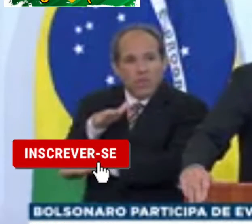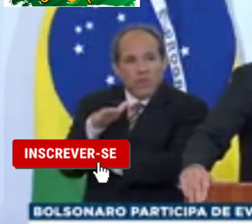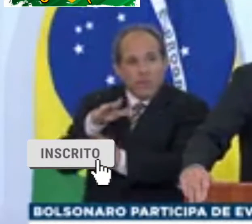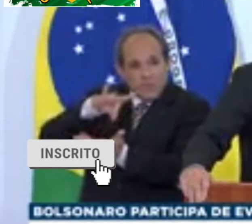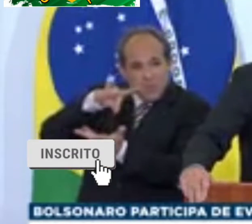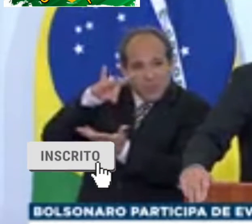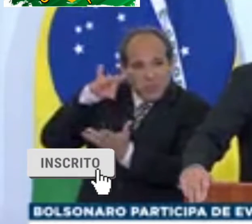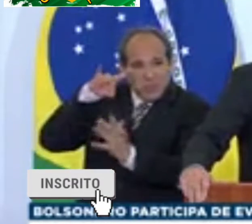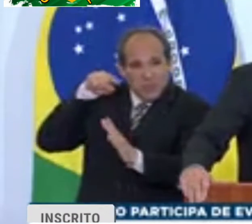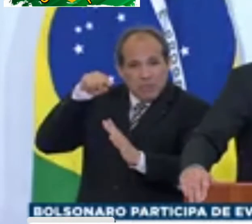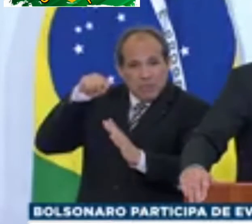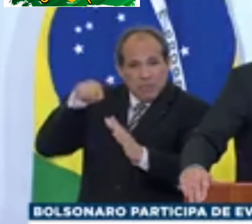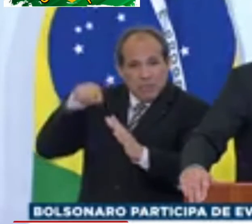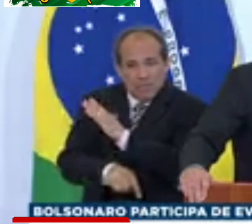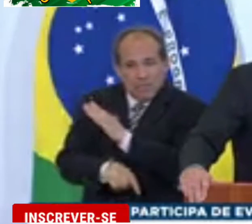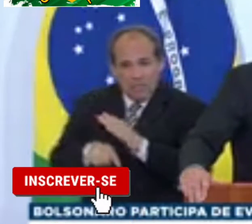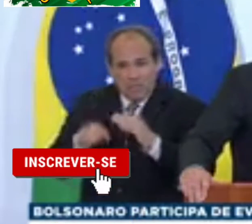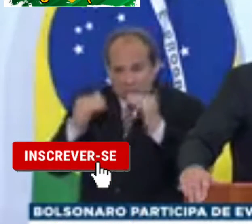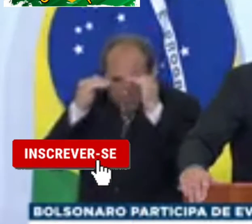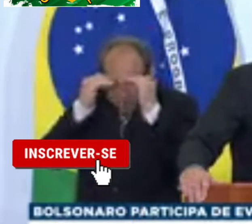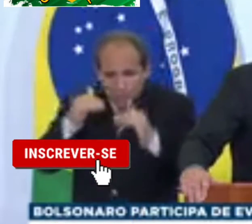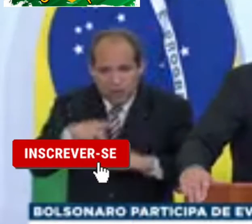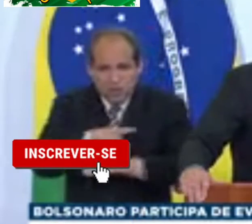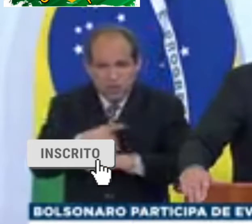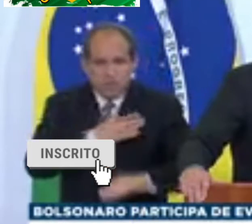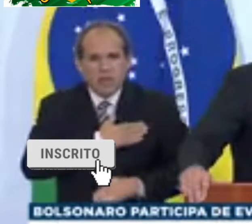inteiramente ao serviço da sua pátria, a minha cadeira.